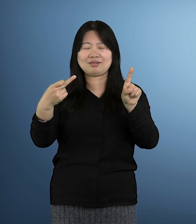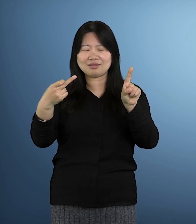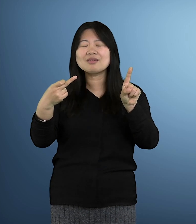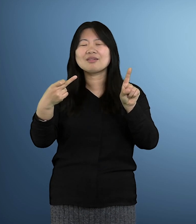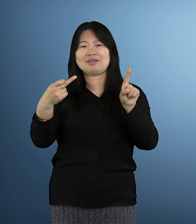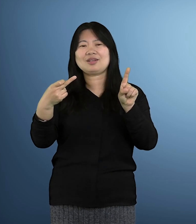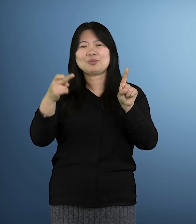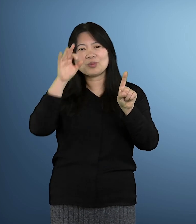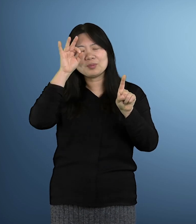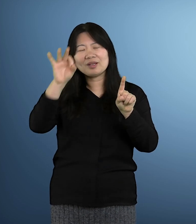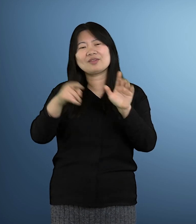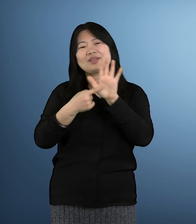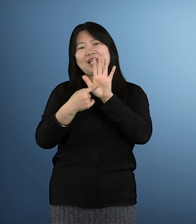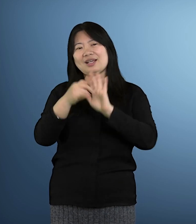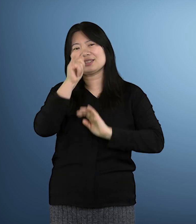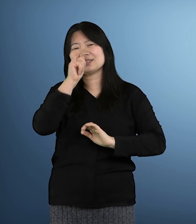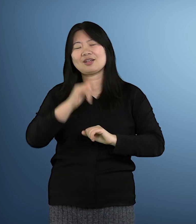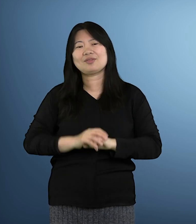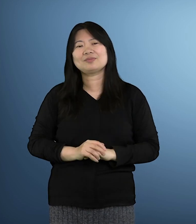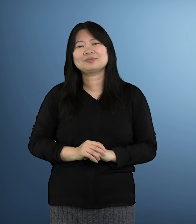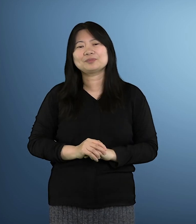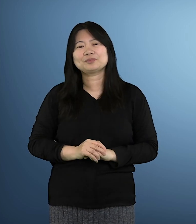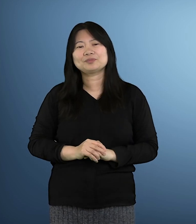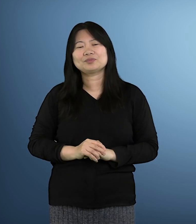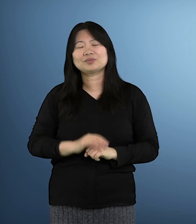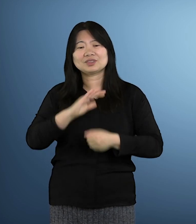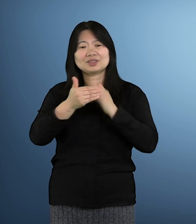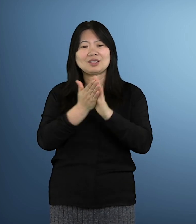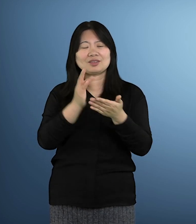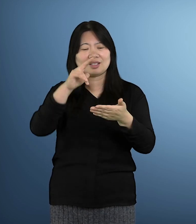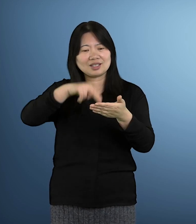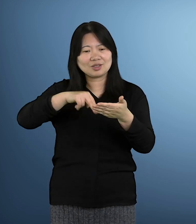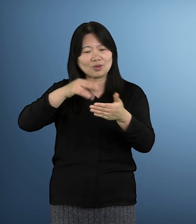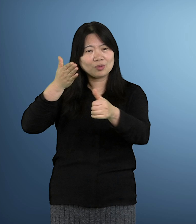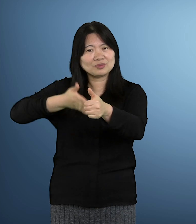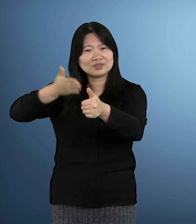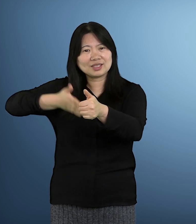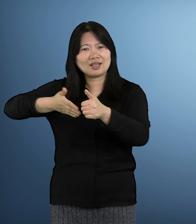드러나고 있습니다. 우리 성경을 좀 한번 볼까요?